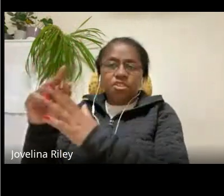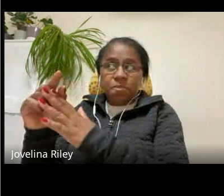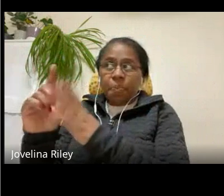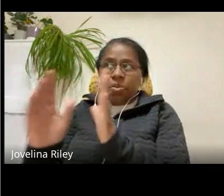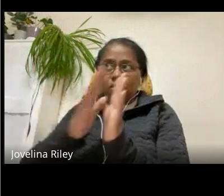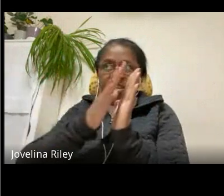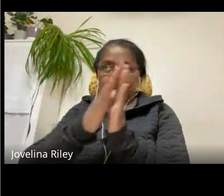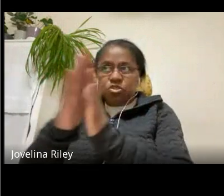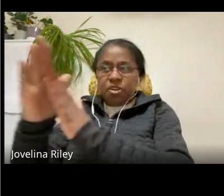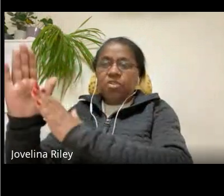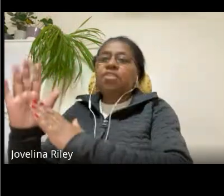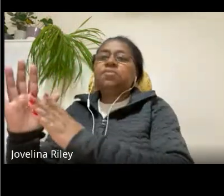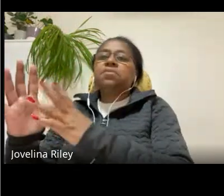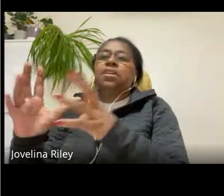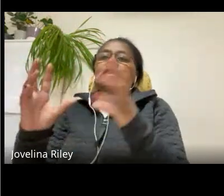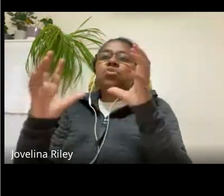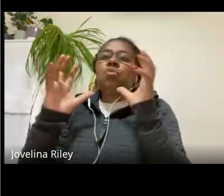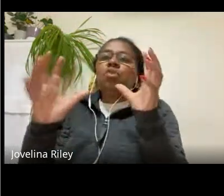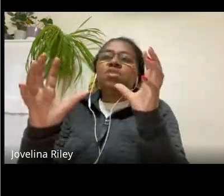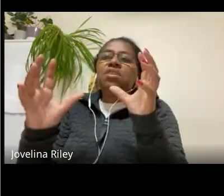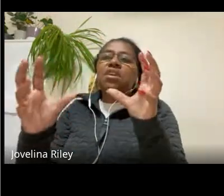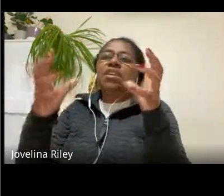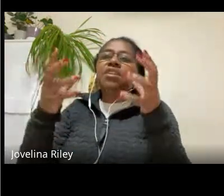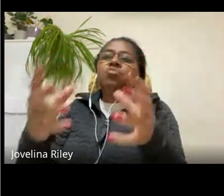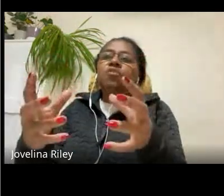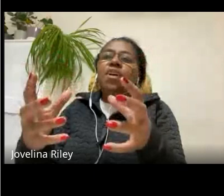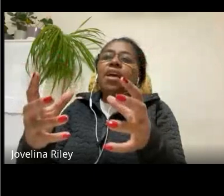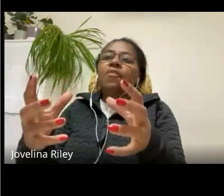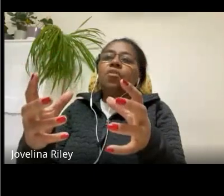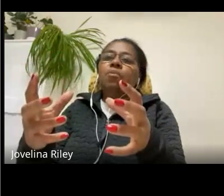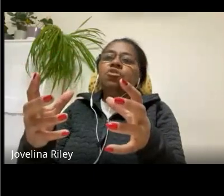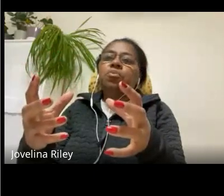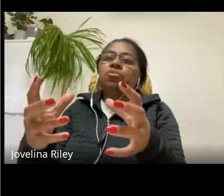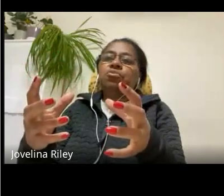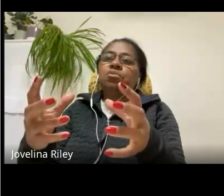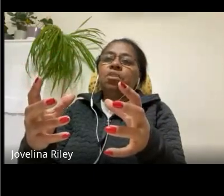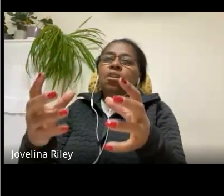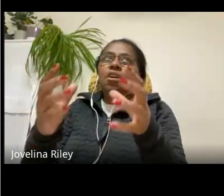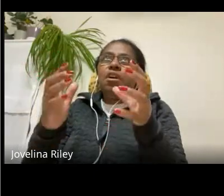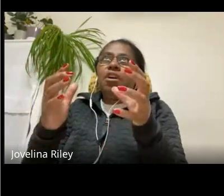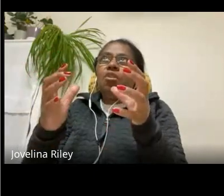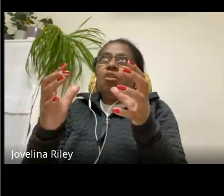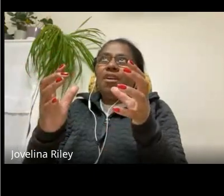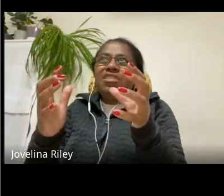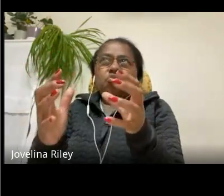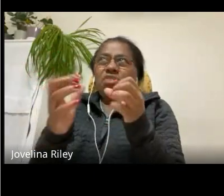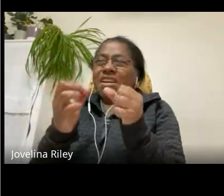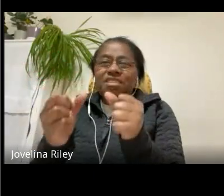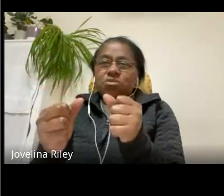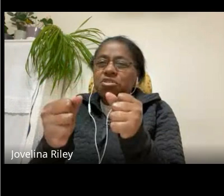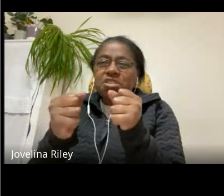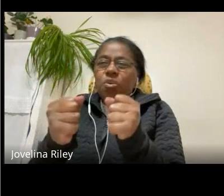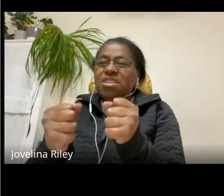hoje mesmo, nós saímos para ver as cores, e nisso eu falava com meu esposo. Isso tudo